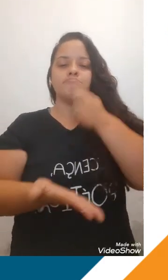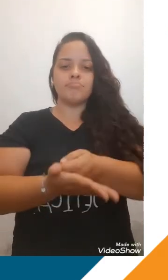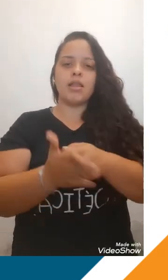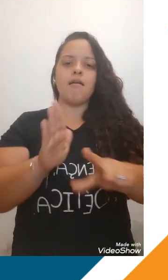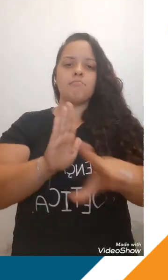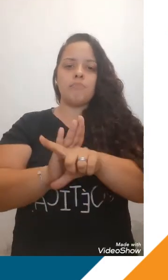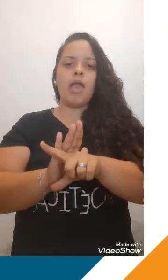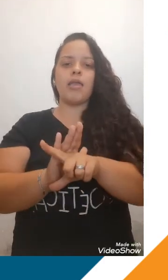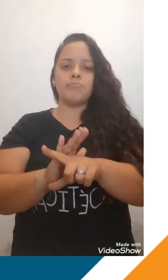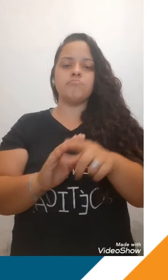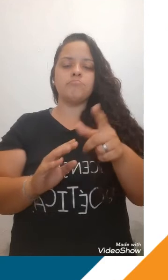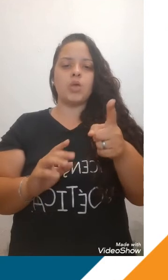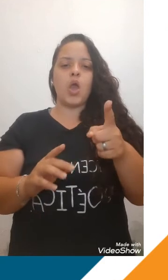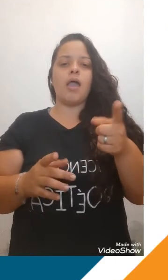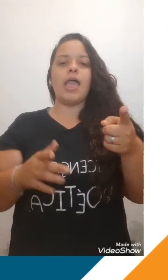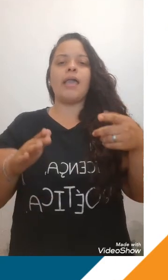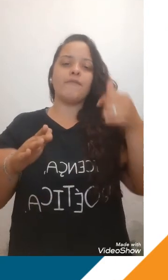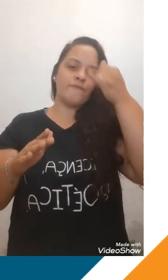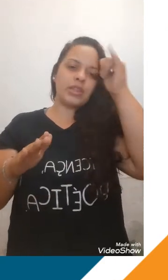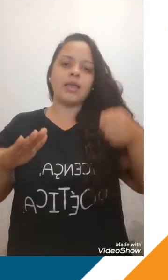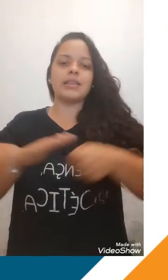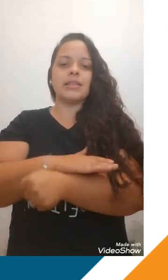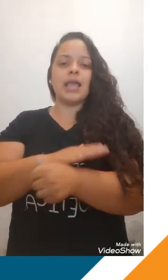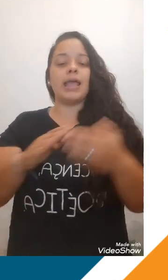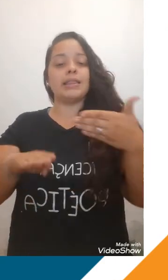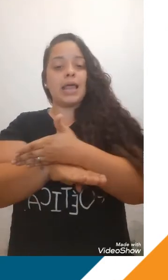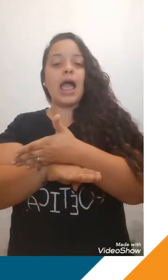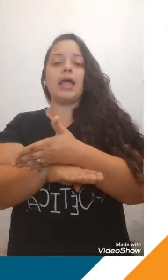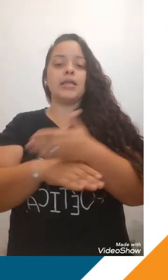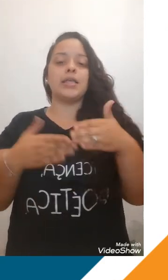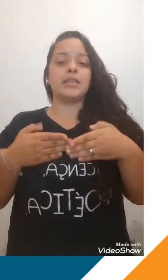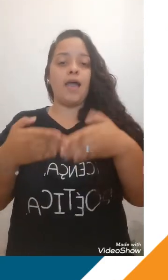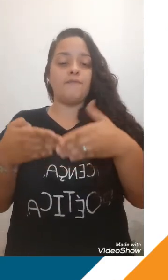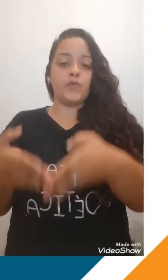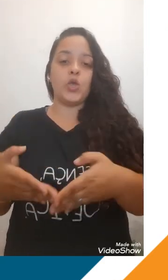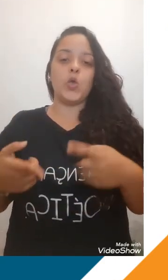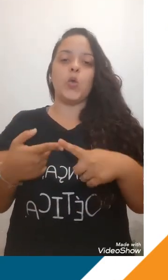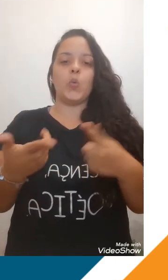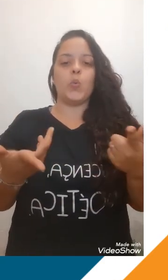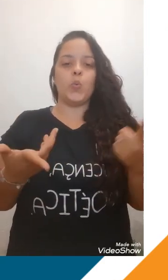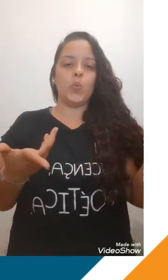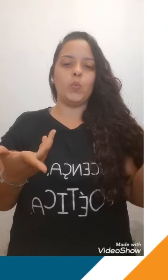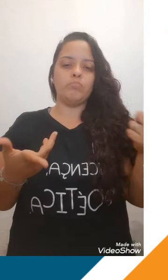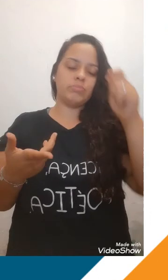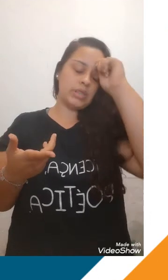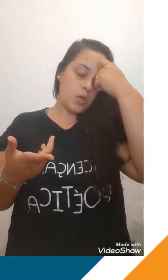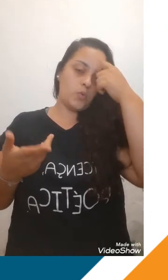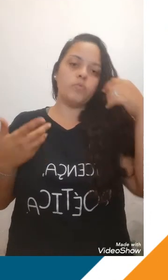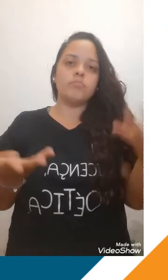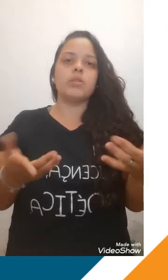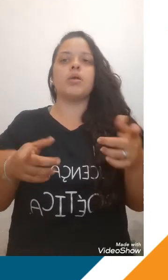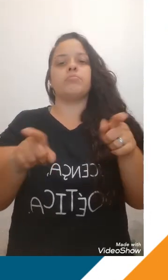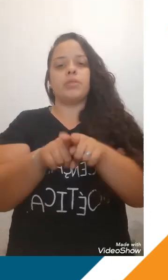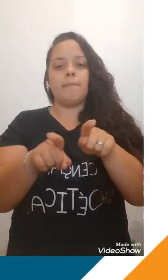para a entrada de navios negreiros, né, de tráfico atlântico. Então, também aí um